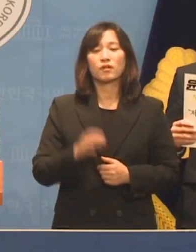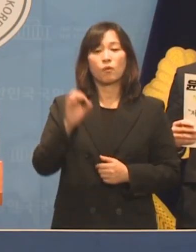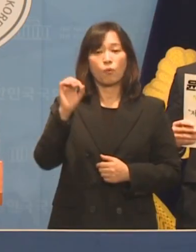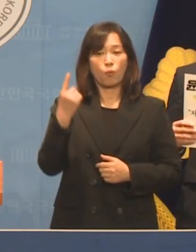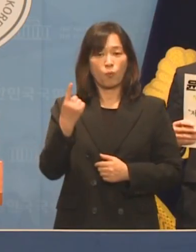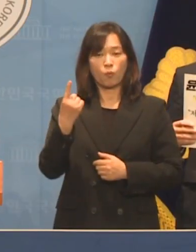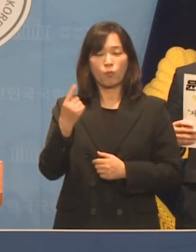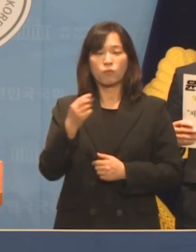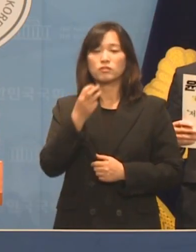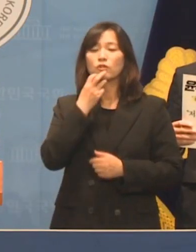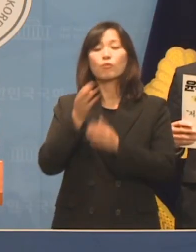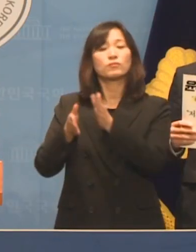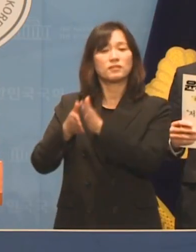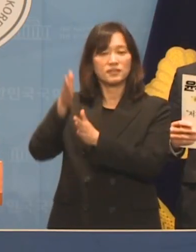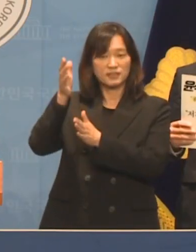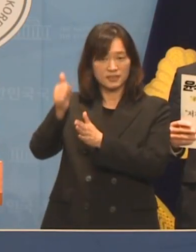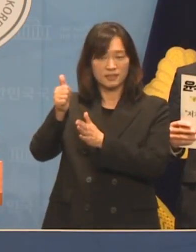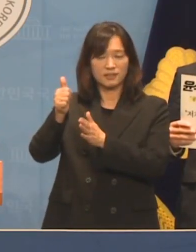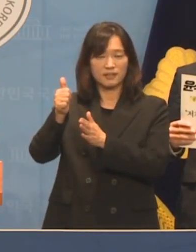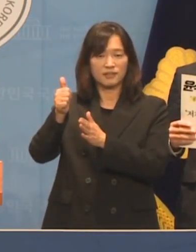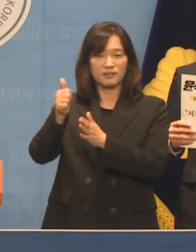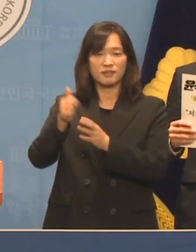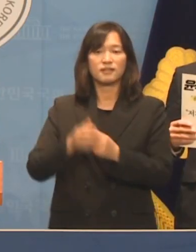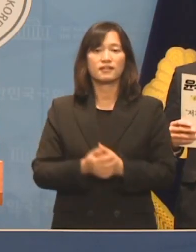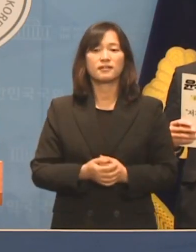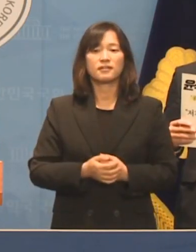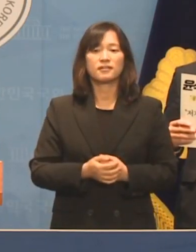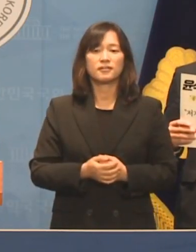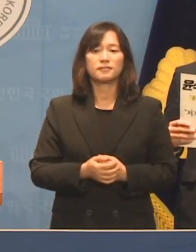오세훈 서울시장의